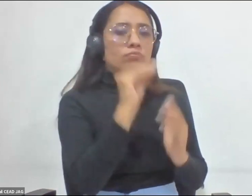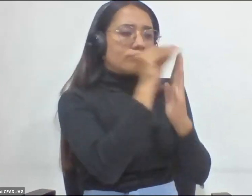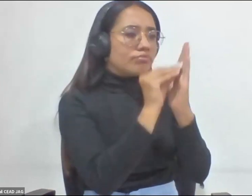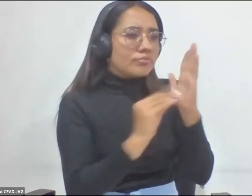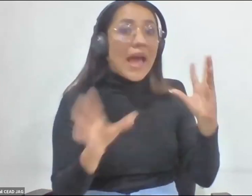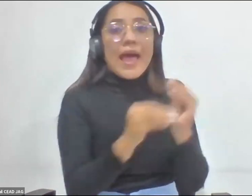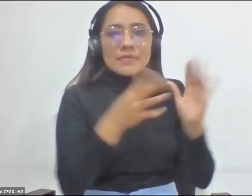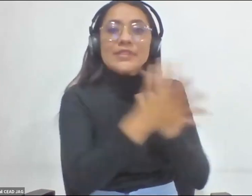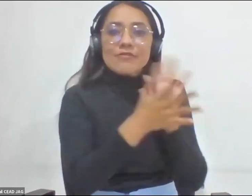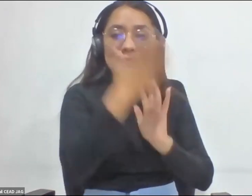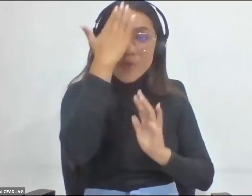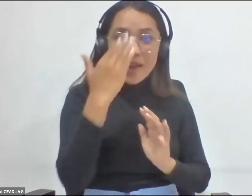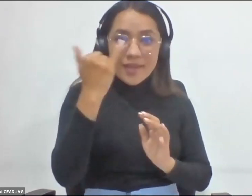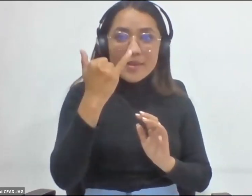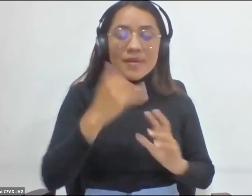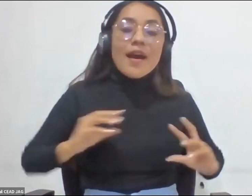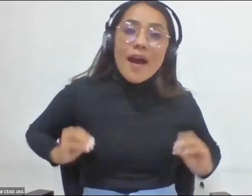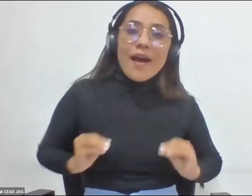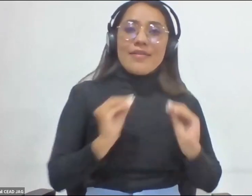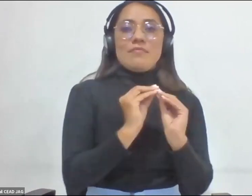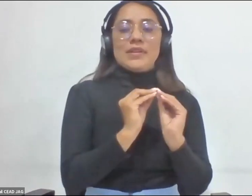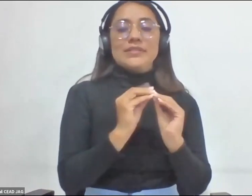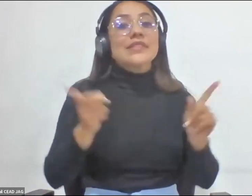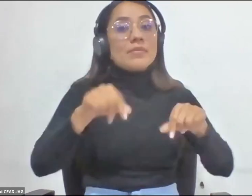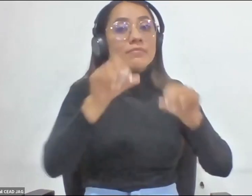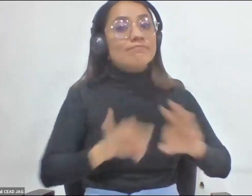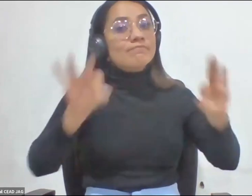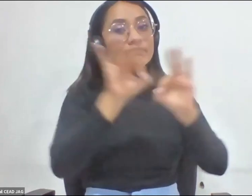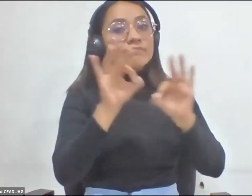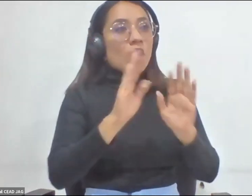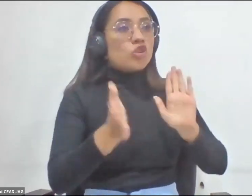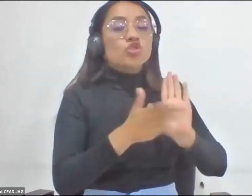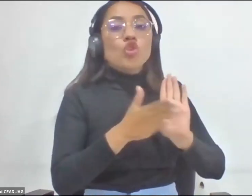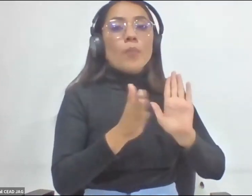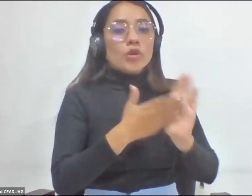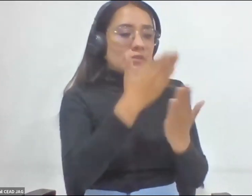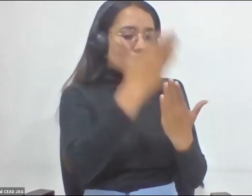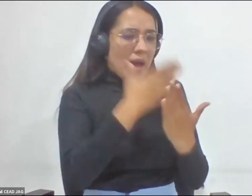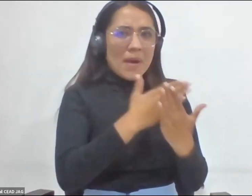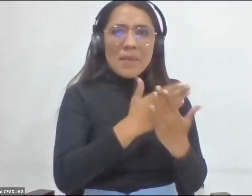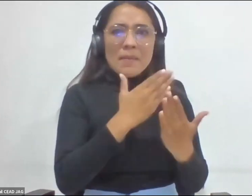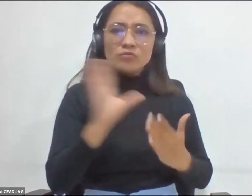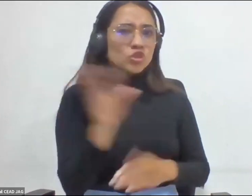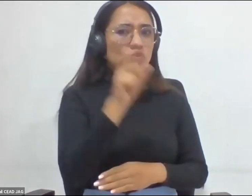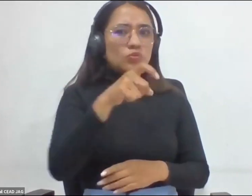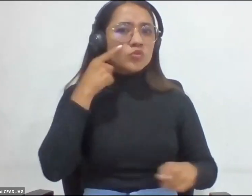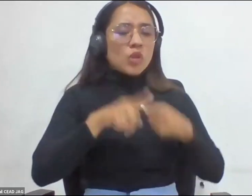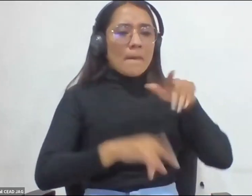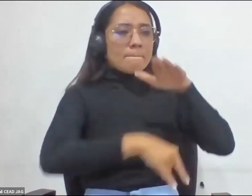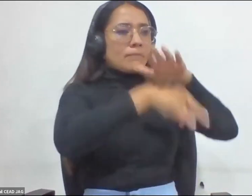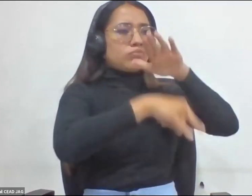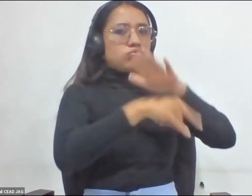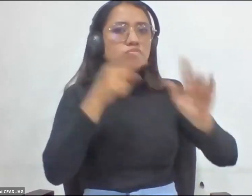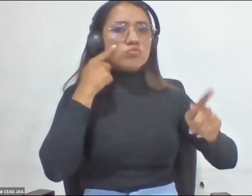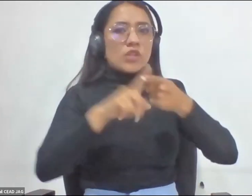y que adicionalmente carguen y suministren los soportes necesarios para validar los requisitos de